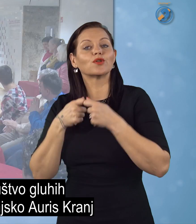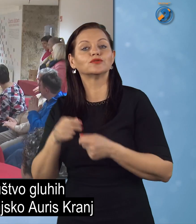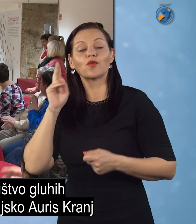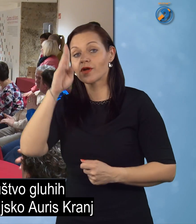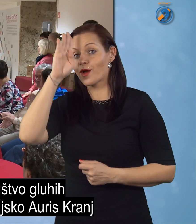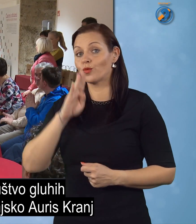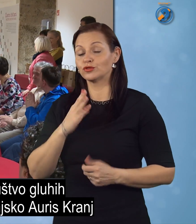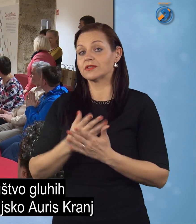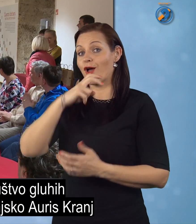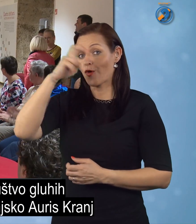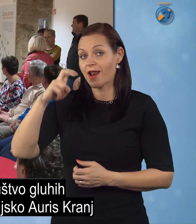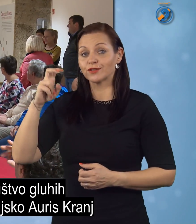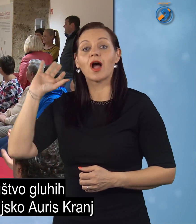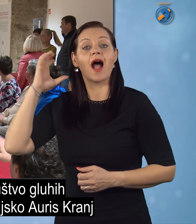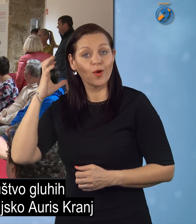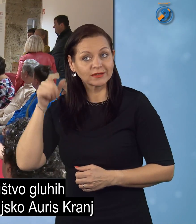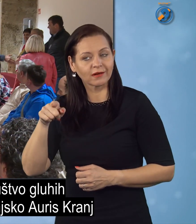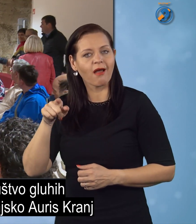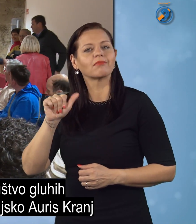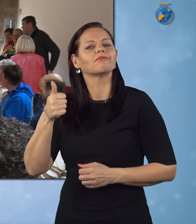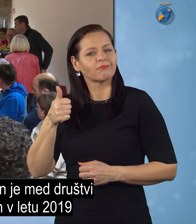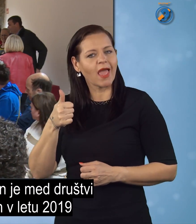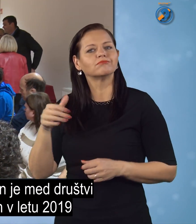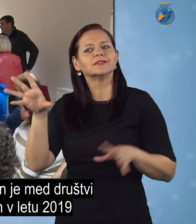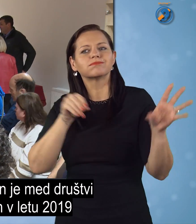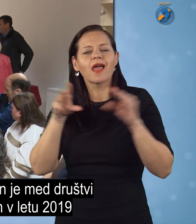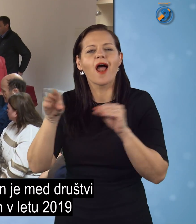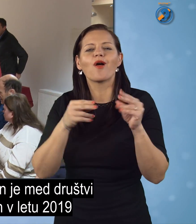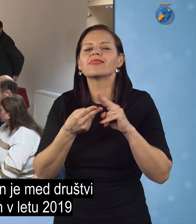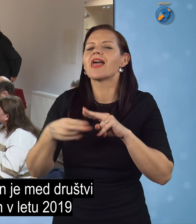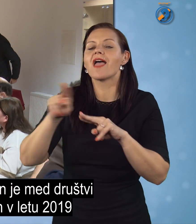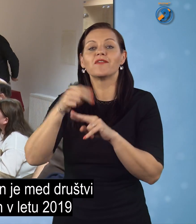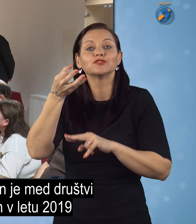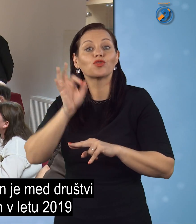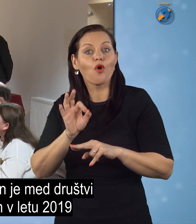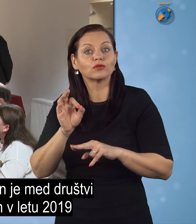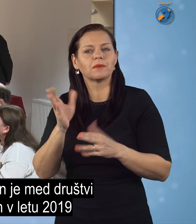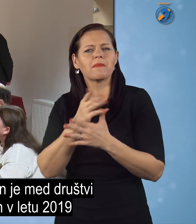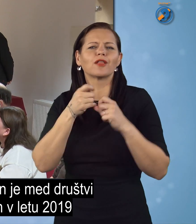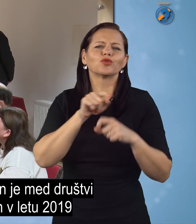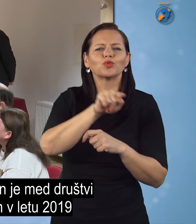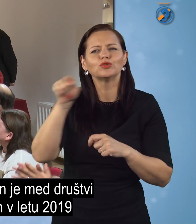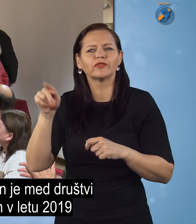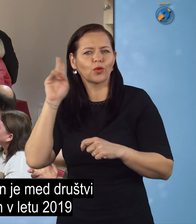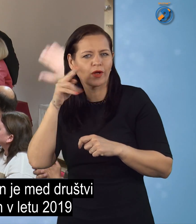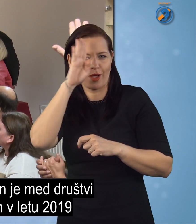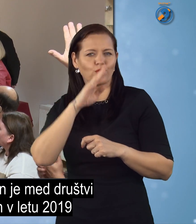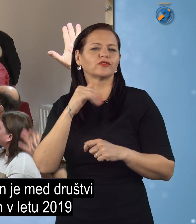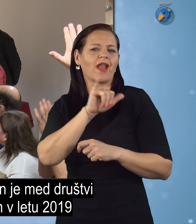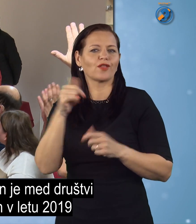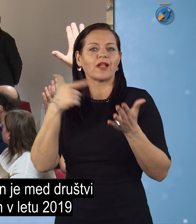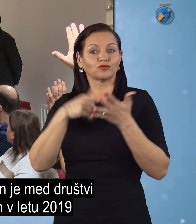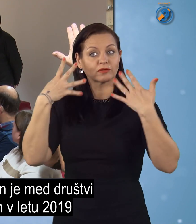Medobčinsko društvo gluhih in naglušnih za Gorenjsko Auris Kranj je zbralo največ točk in je med društvi gluhih in naglušnih v